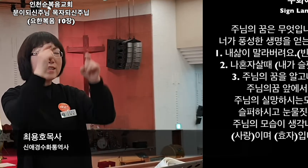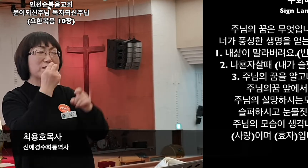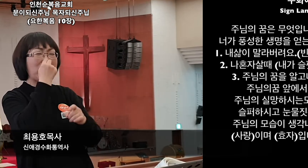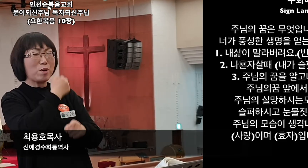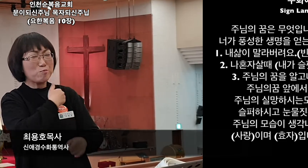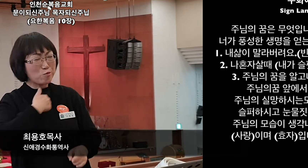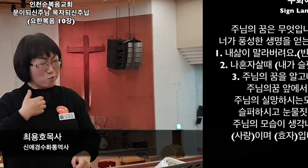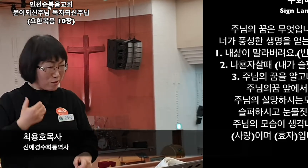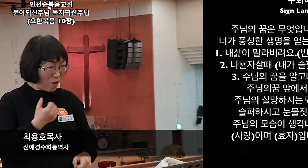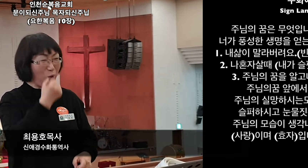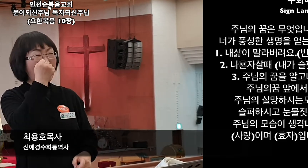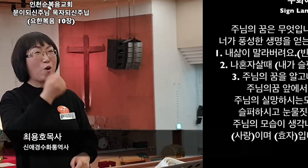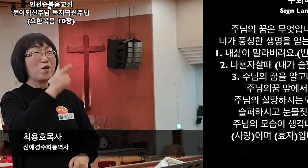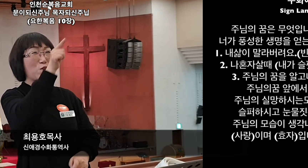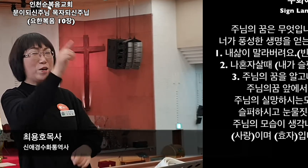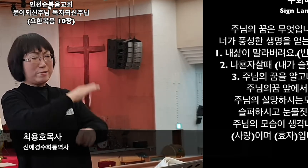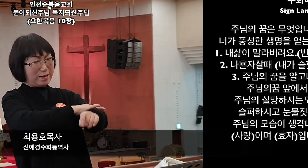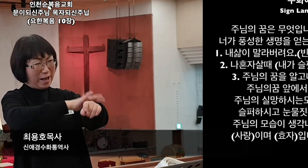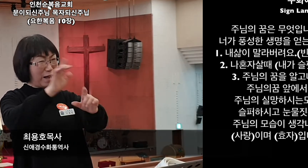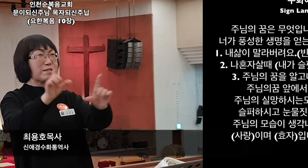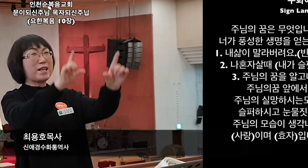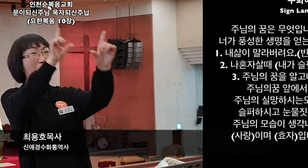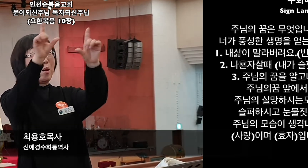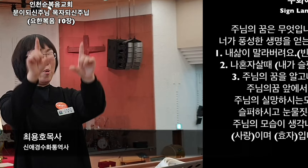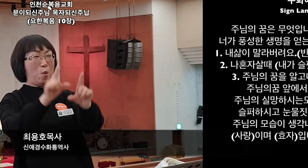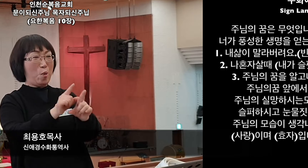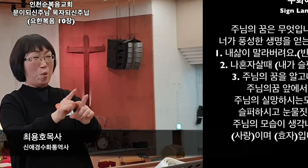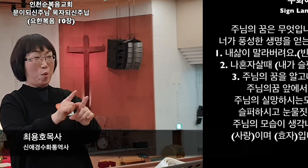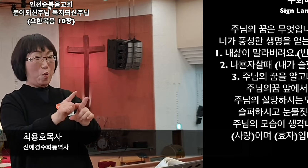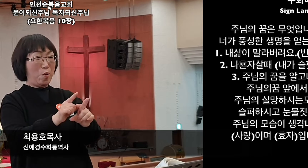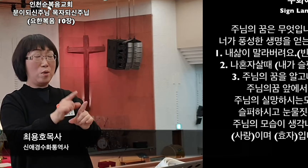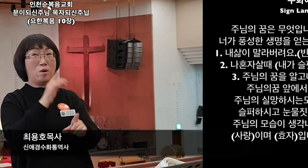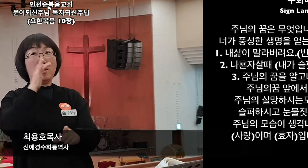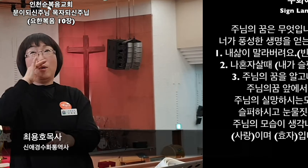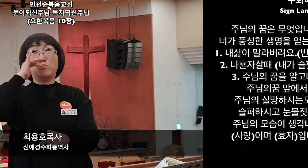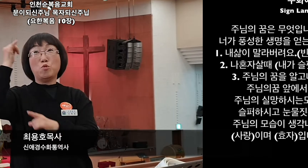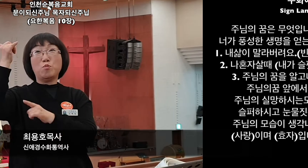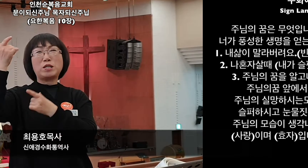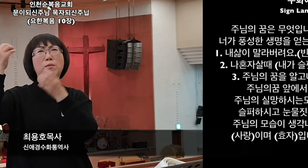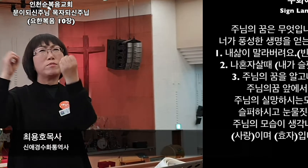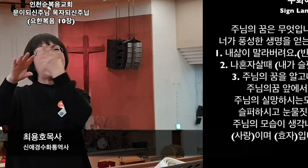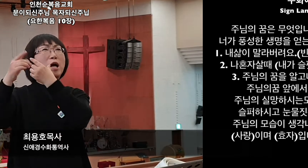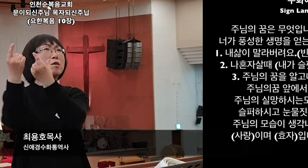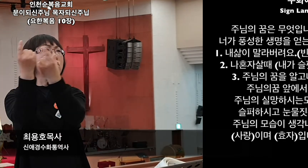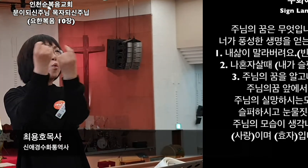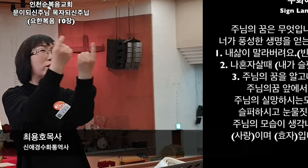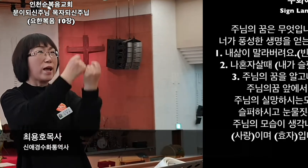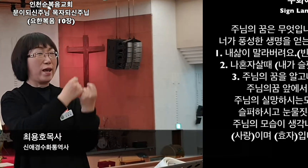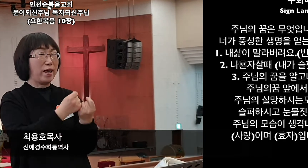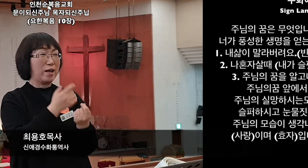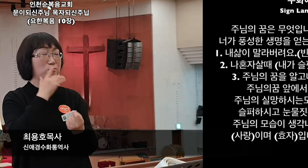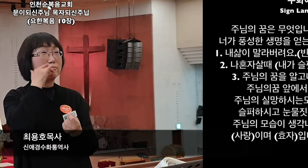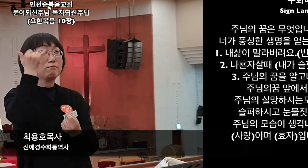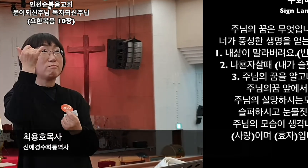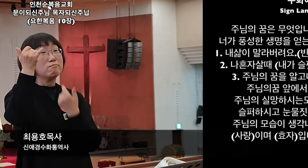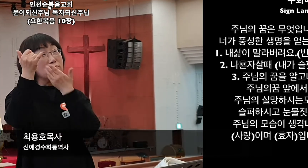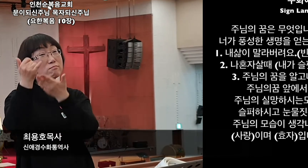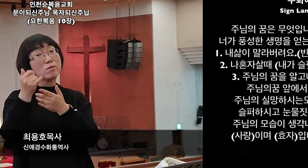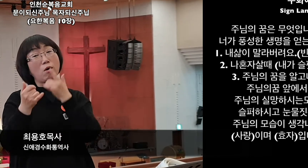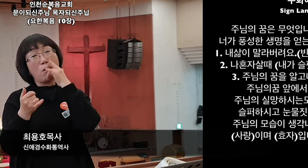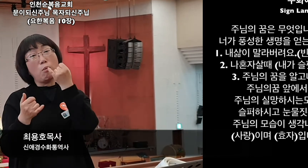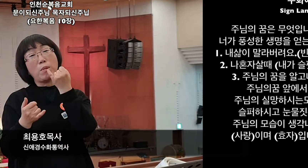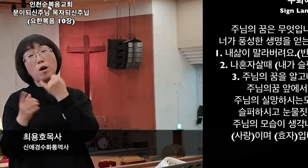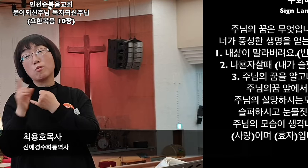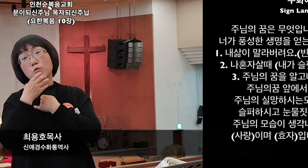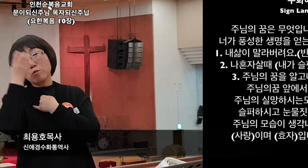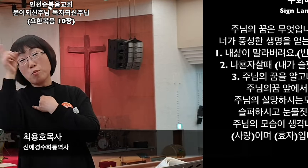생명을 풍성히 얻는 거, 너 잘 사는 거예요. 어쩌면 부모님들의 대답과 비슷합니다. 부모님들에게 물어보면 엄마 꿈이